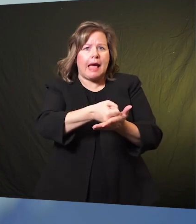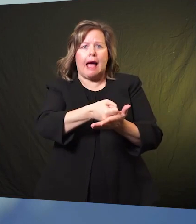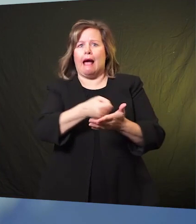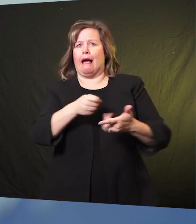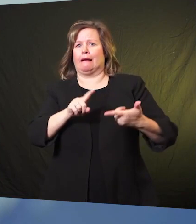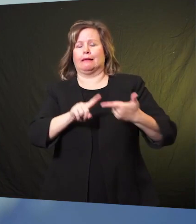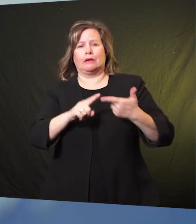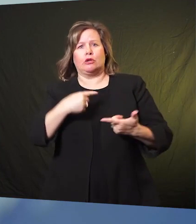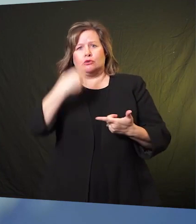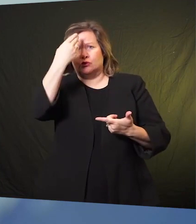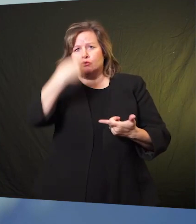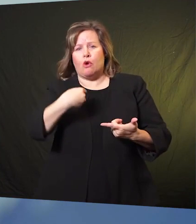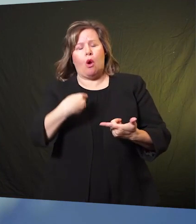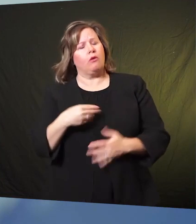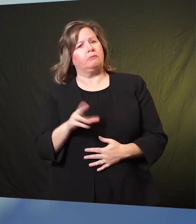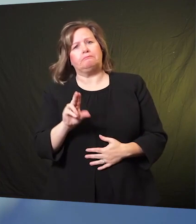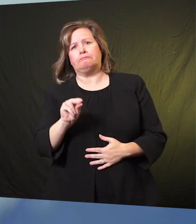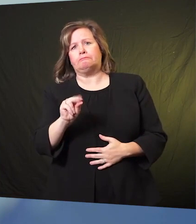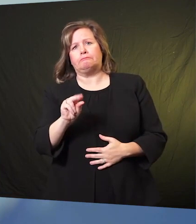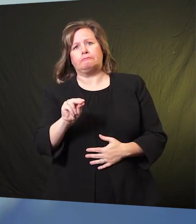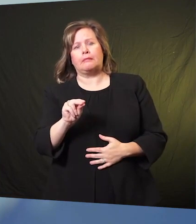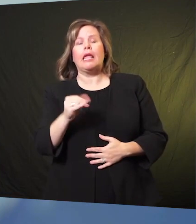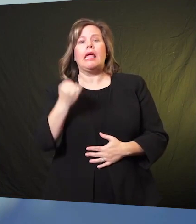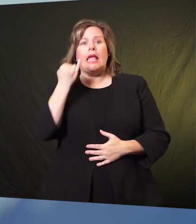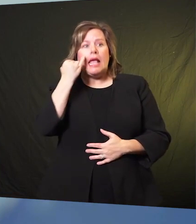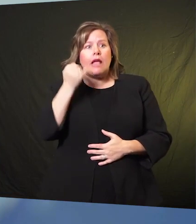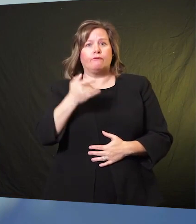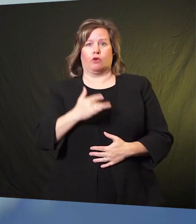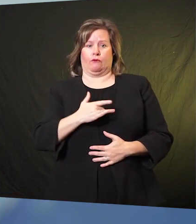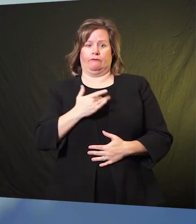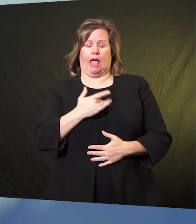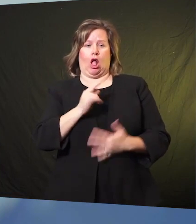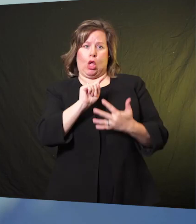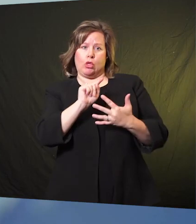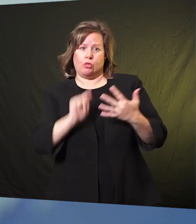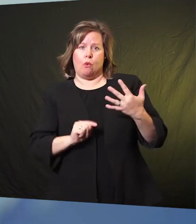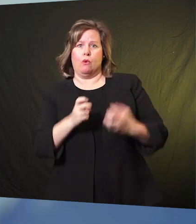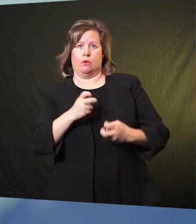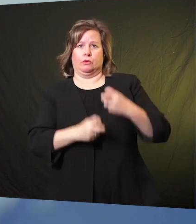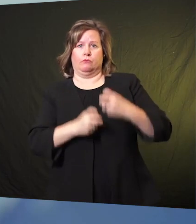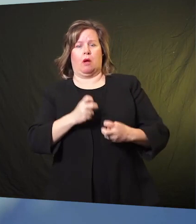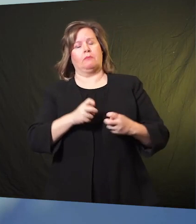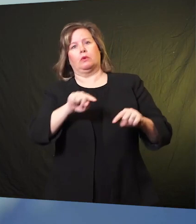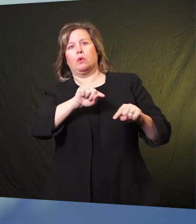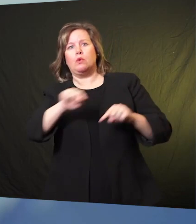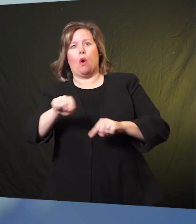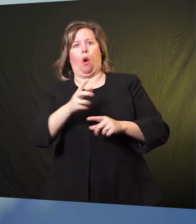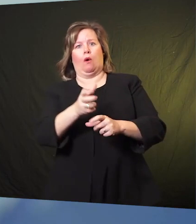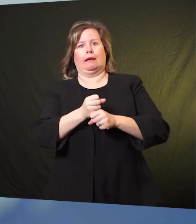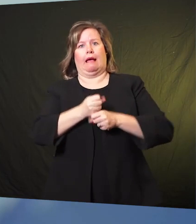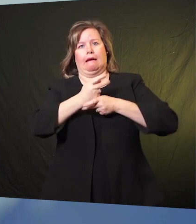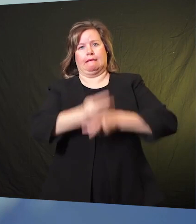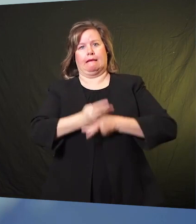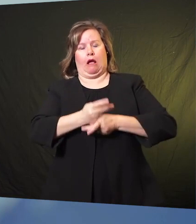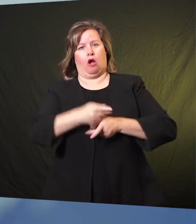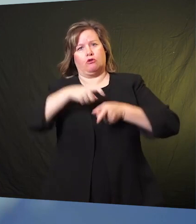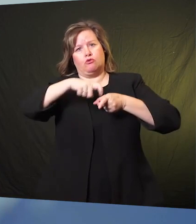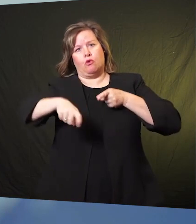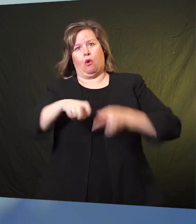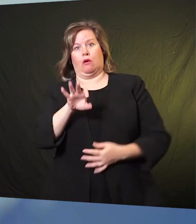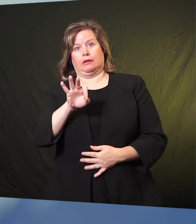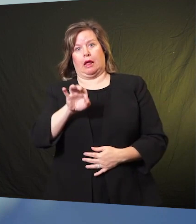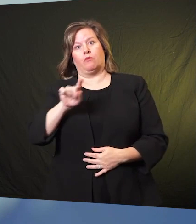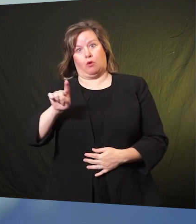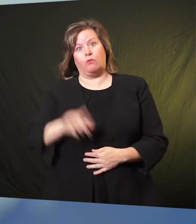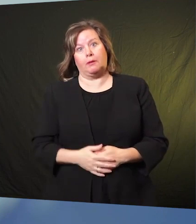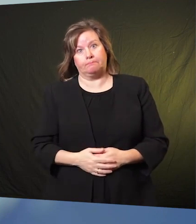las consecuencias podrían haberse visto dos mujeres por de recibir atención oportuna así que por favor llame al